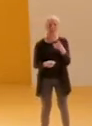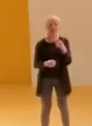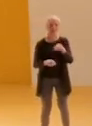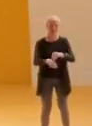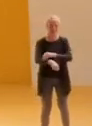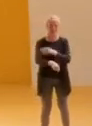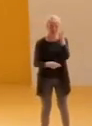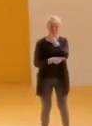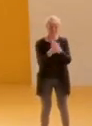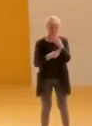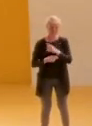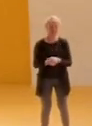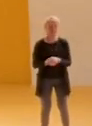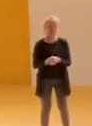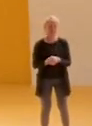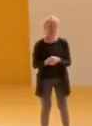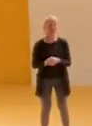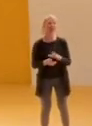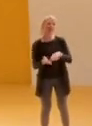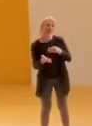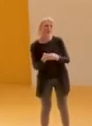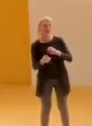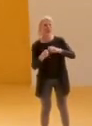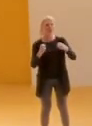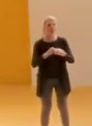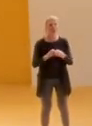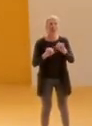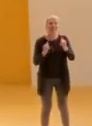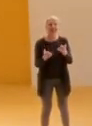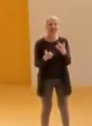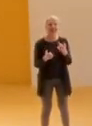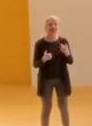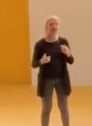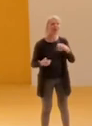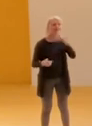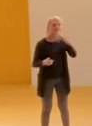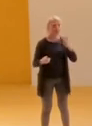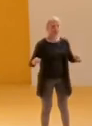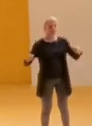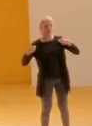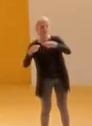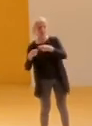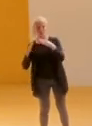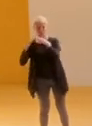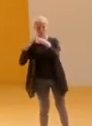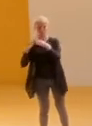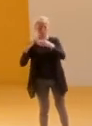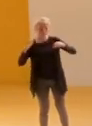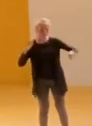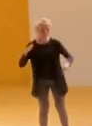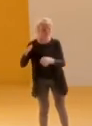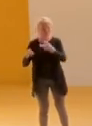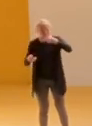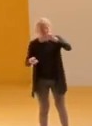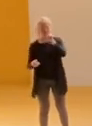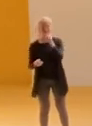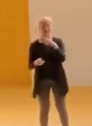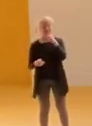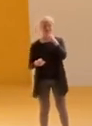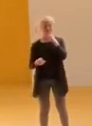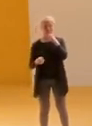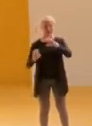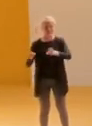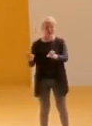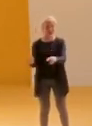na przykład postawmy sobie taki problem jak dostarczyć wody do domów wodę pitną kranową można